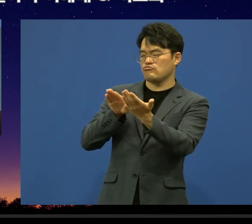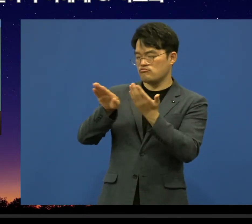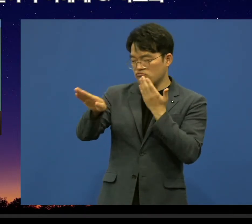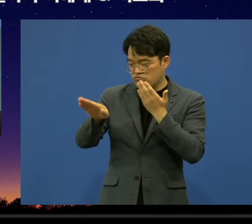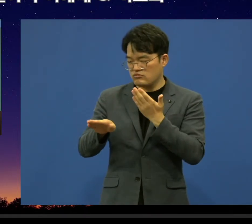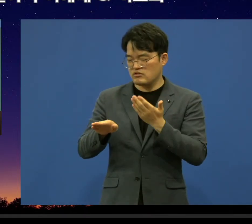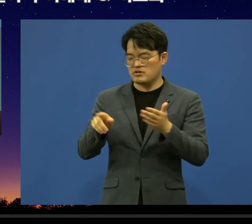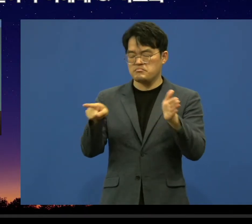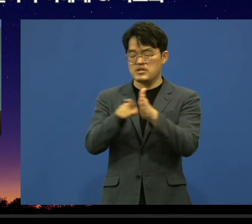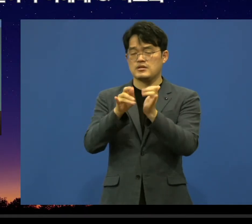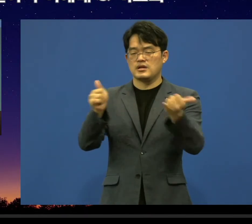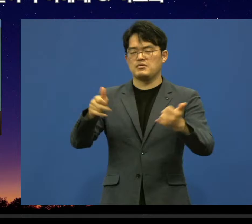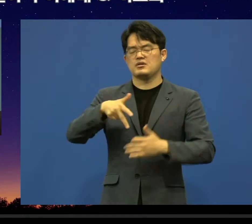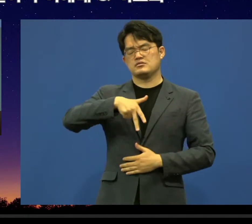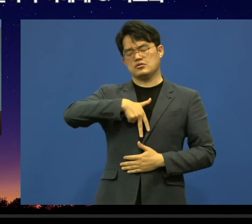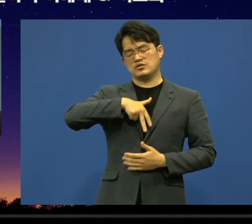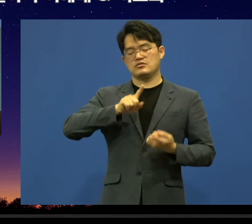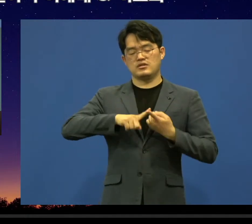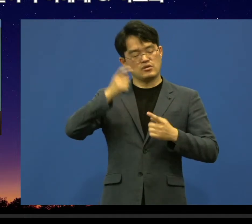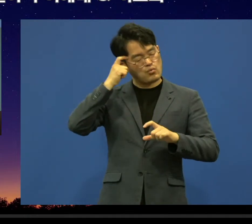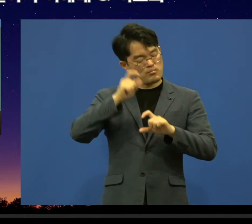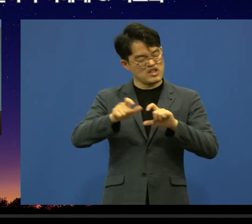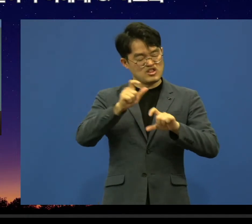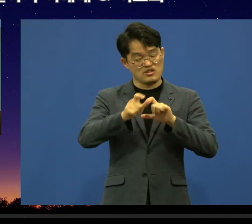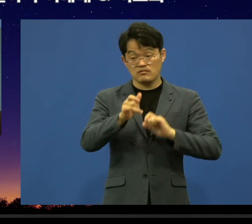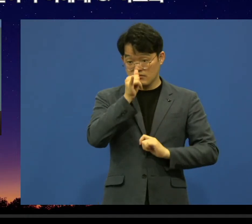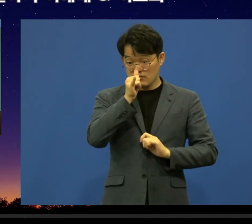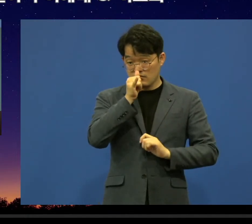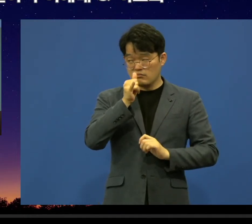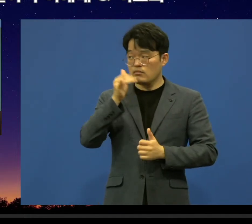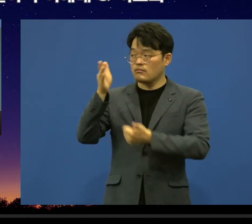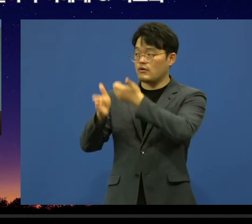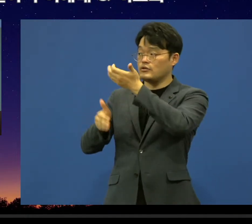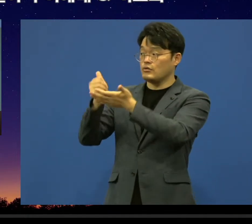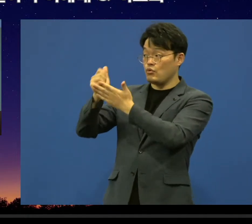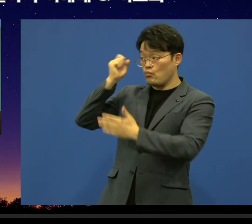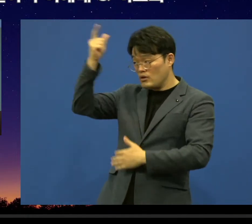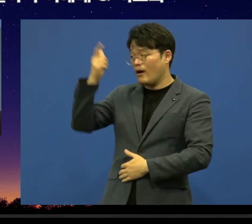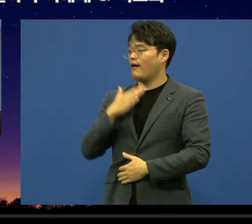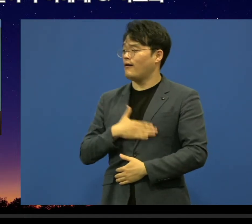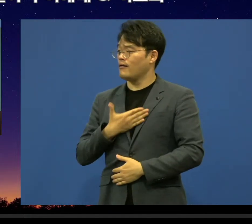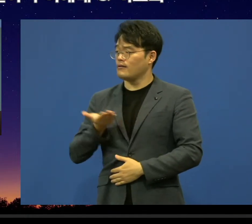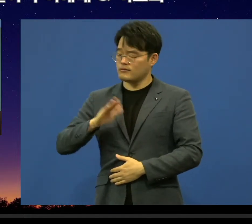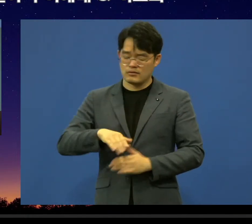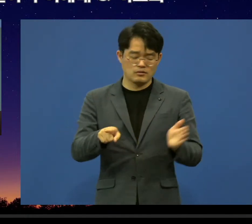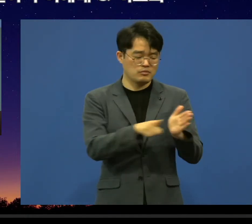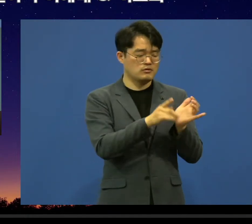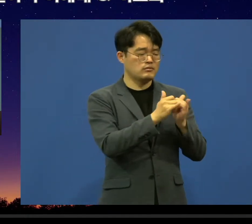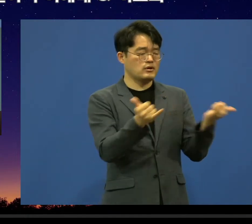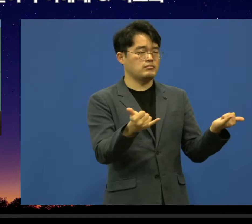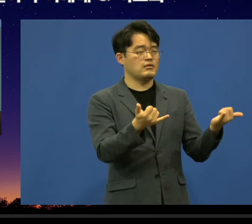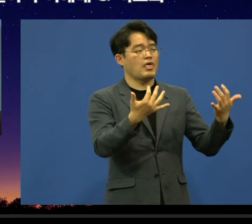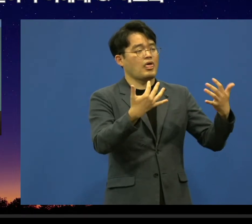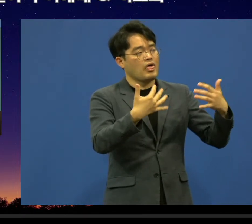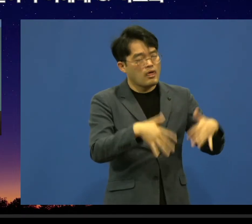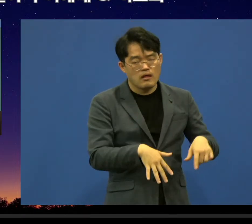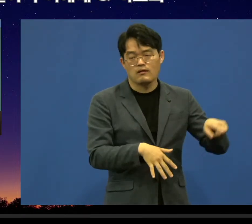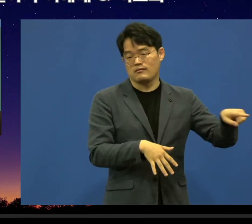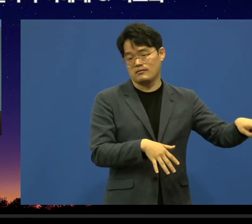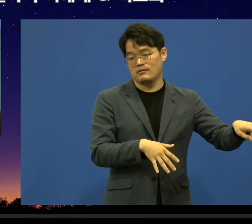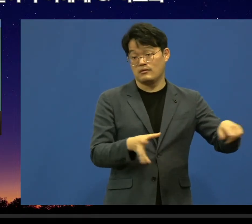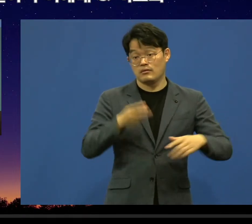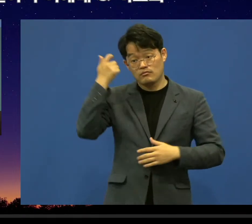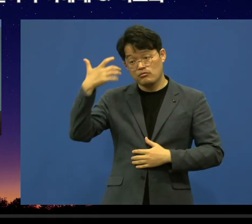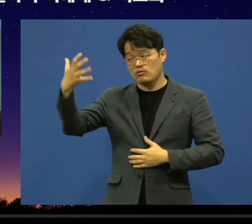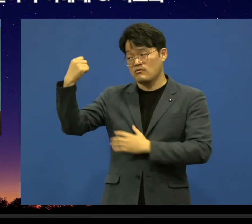하나님은 이 위대하신데 신자가 나약할 때, 이 성령은 능력이 있으신데 나는 영향력이